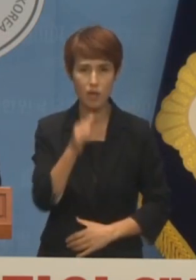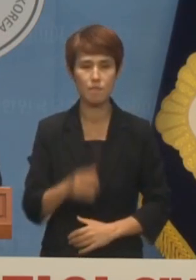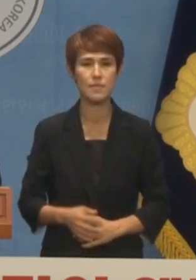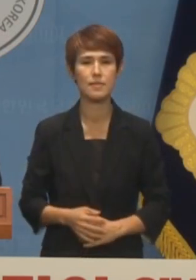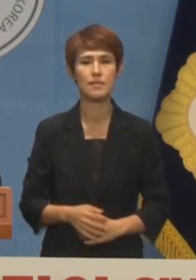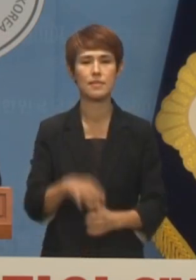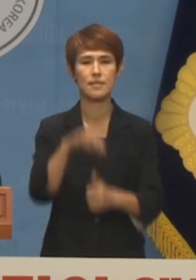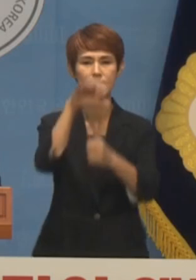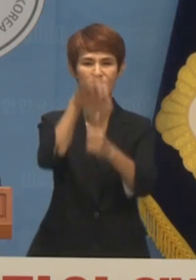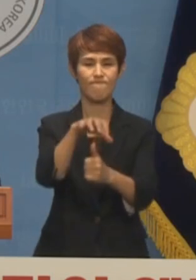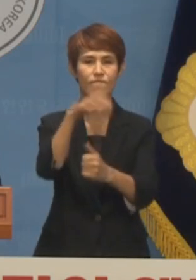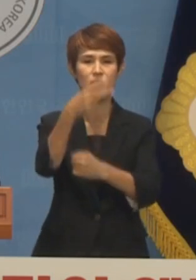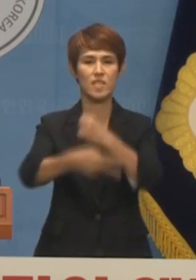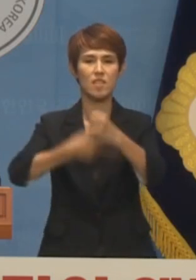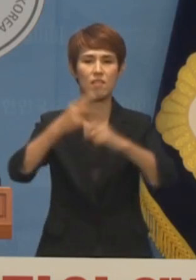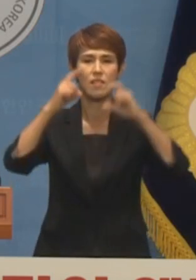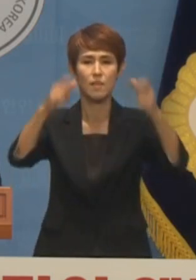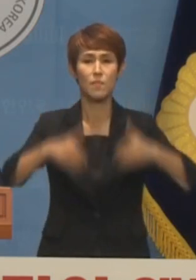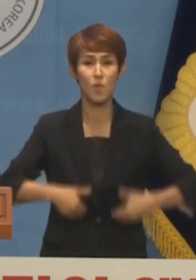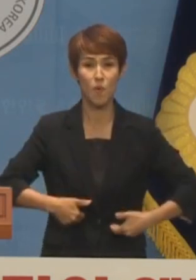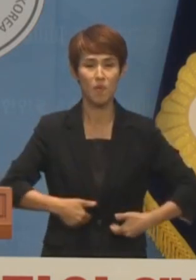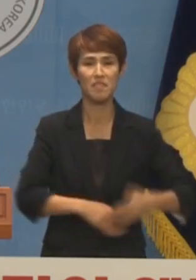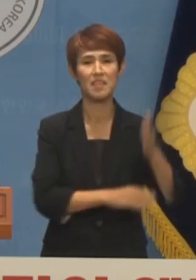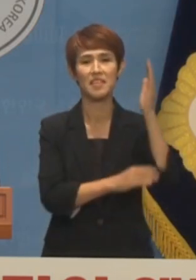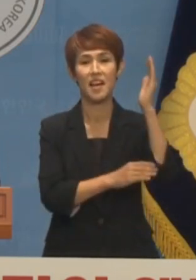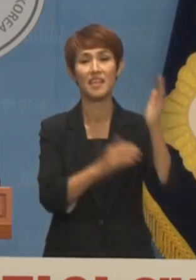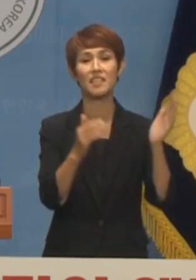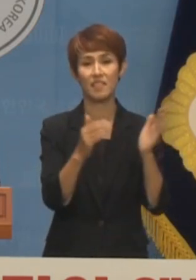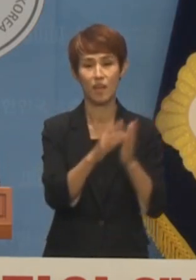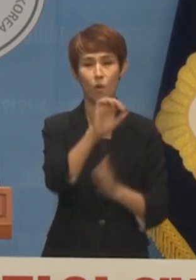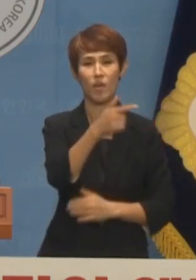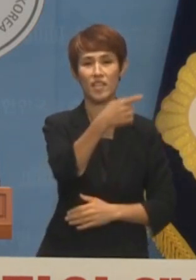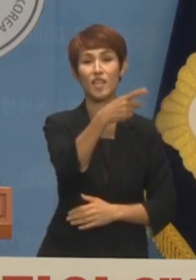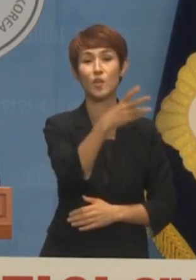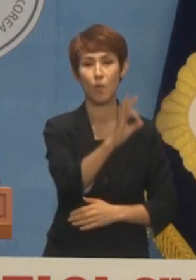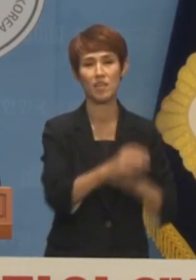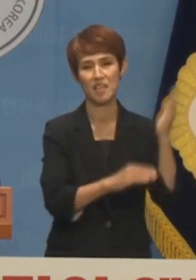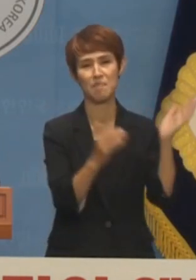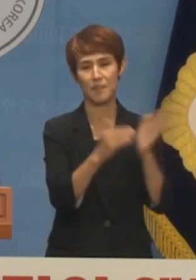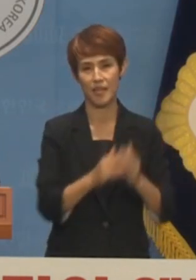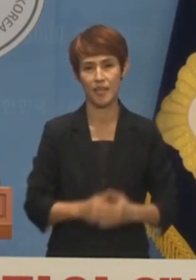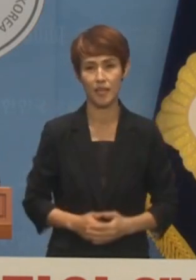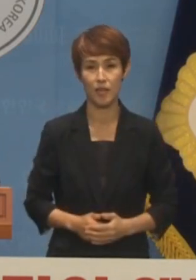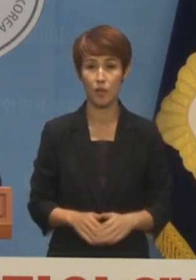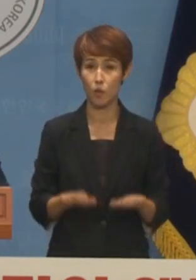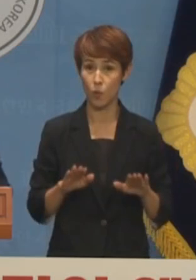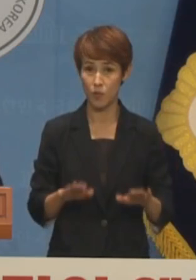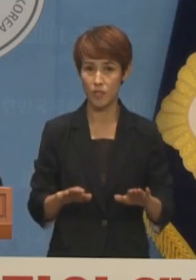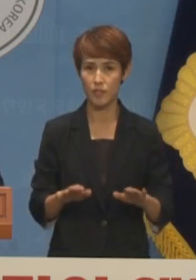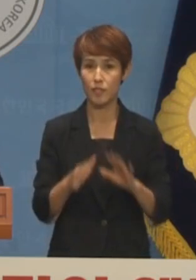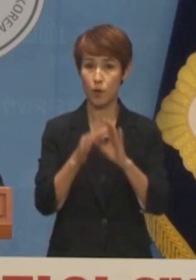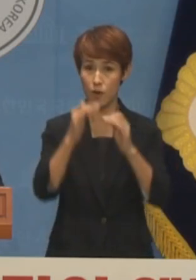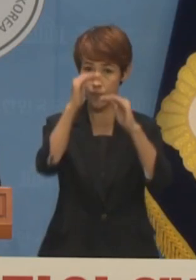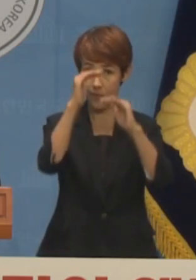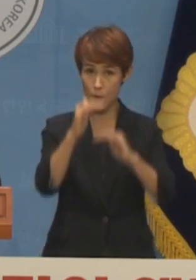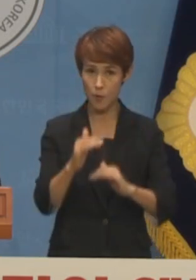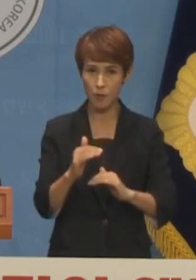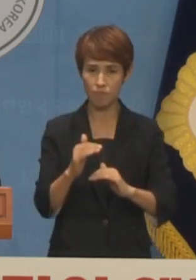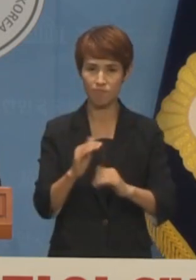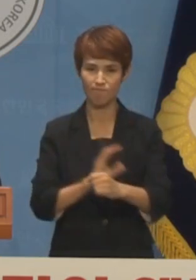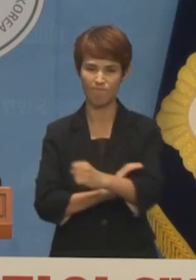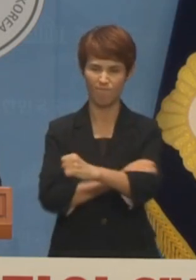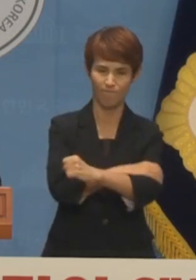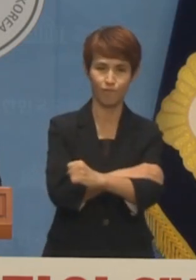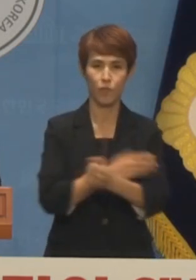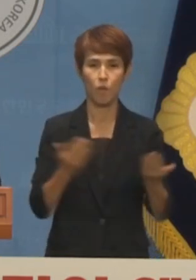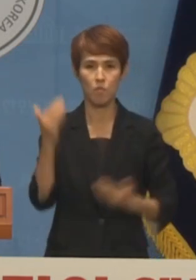금일 저희 시민단체는 한동훈 전 법무부 장관에 대한 댓글팀 운영 의혹 관련해 직권남용 및 업무방해